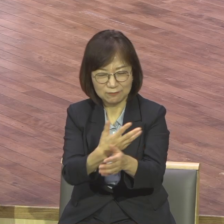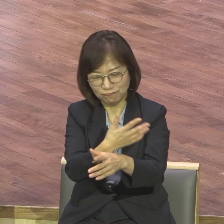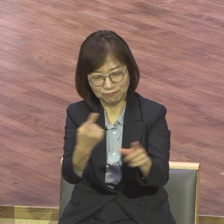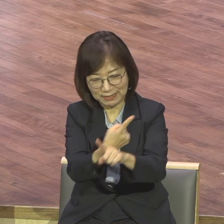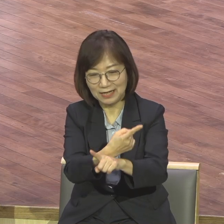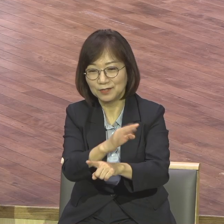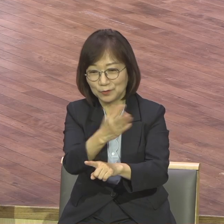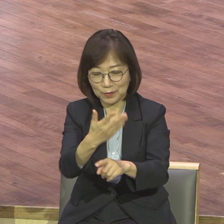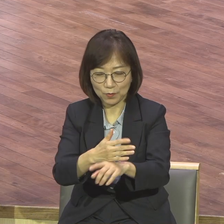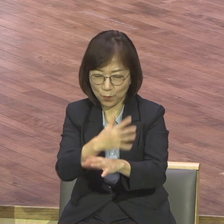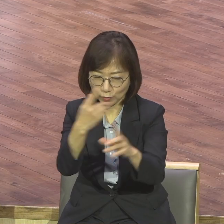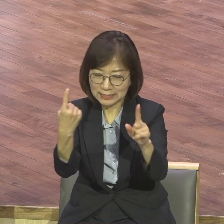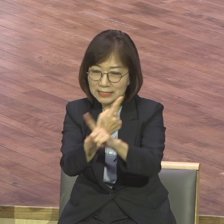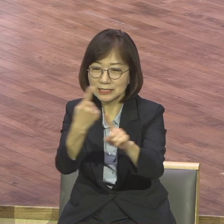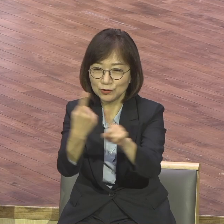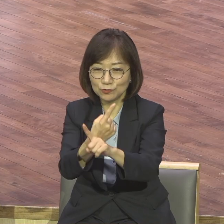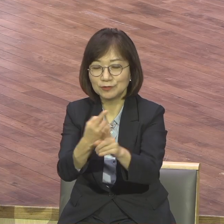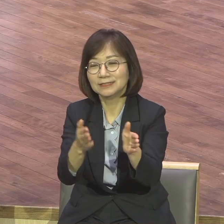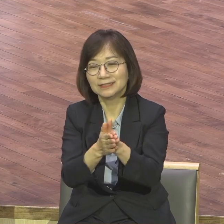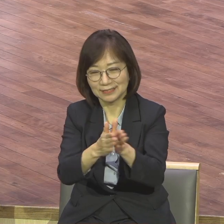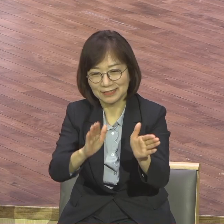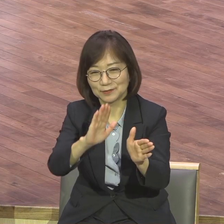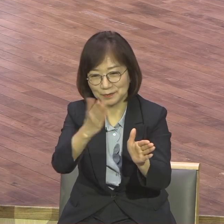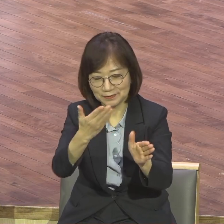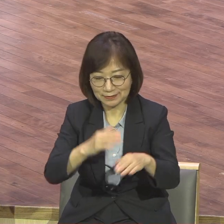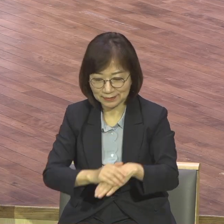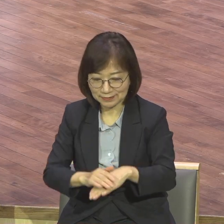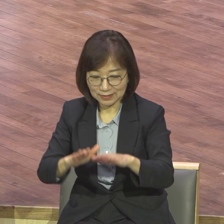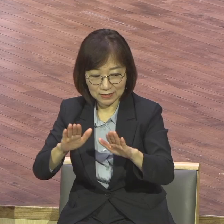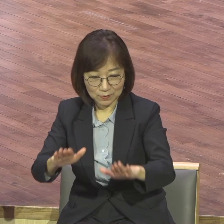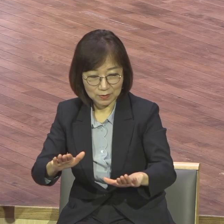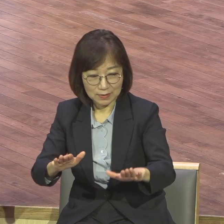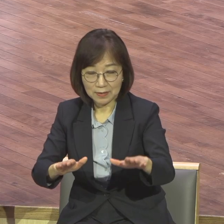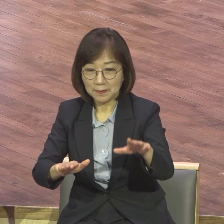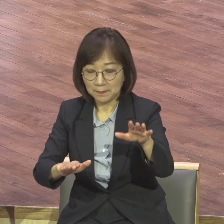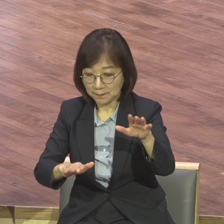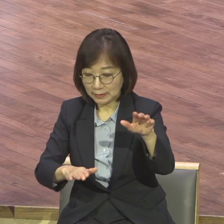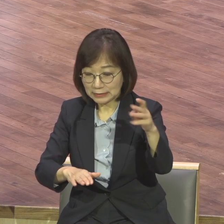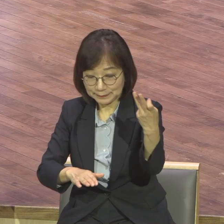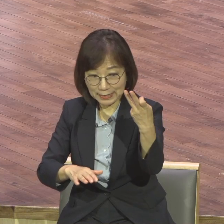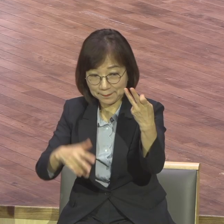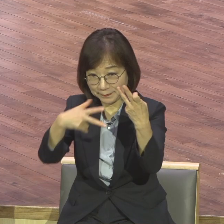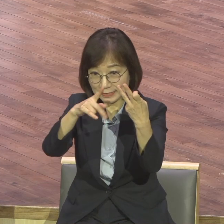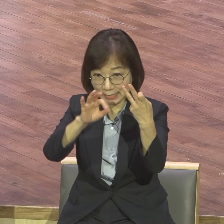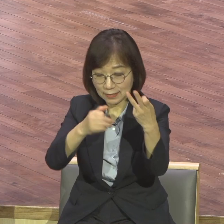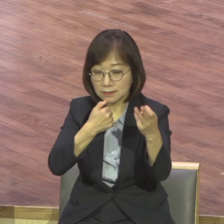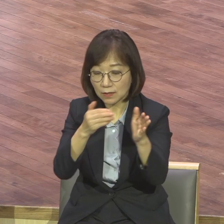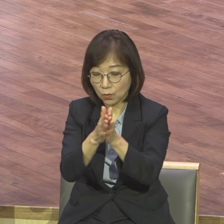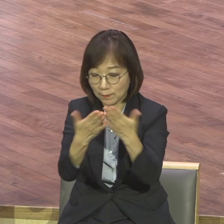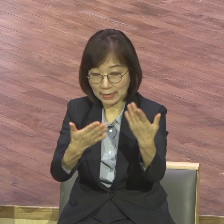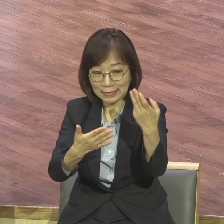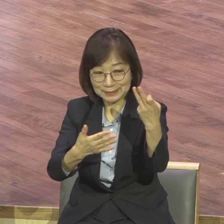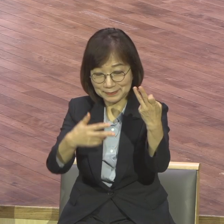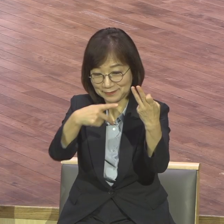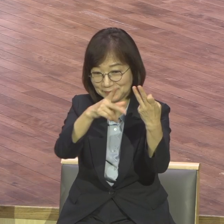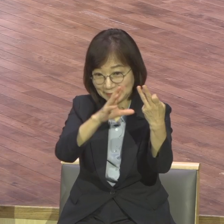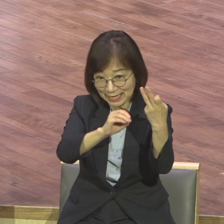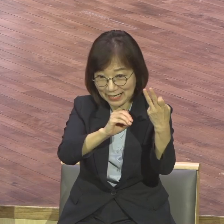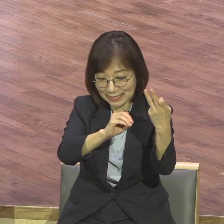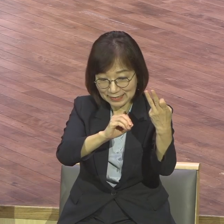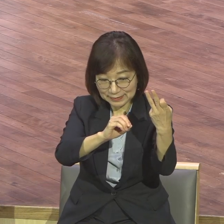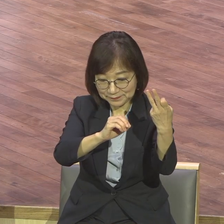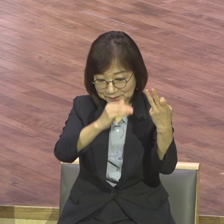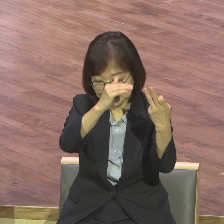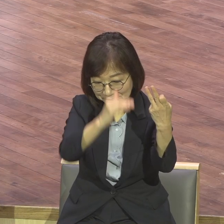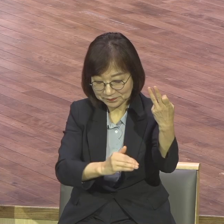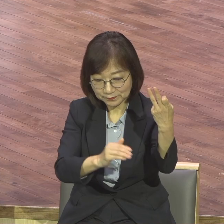일어나요. 자, 오늘 본문 13절에 13장의 말씀은요, 창세기 3장 세상